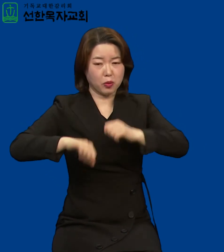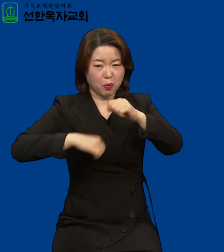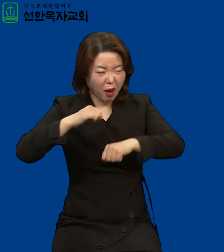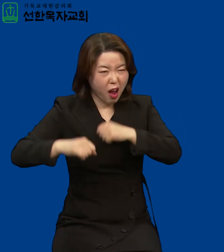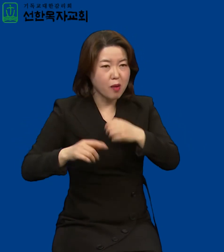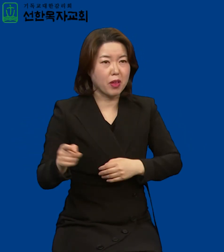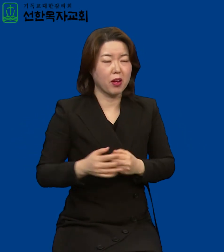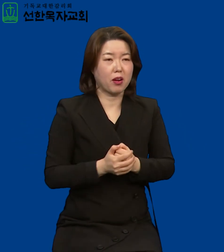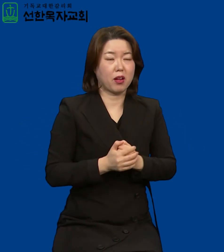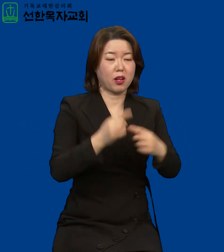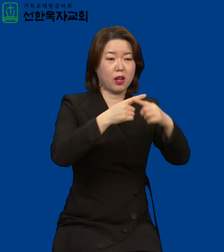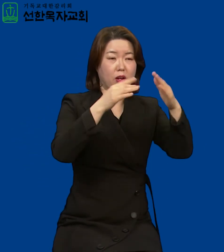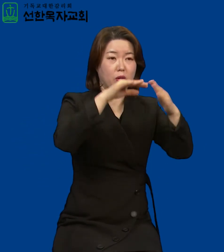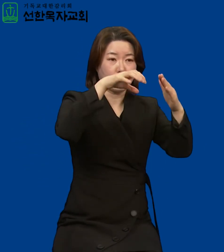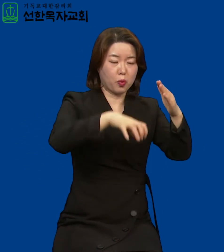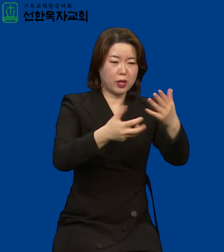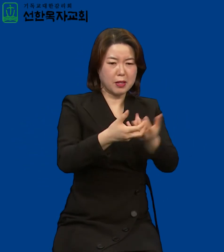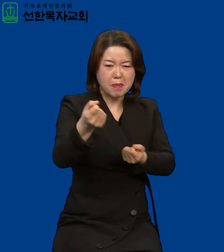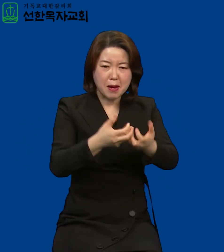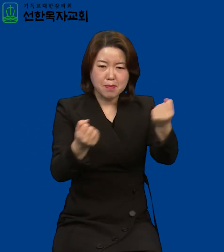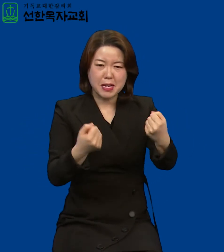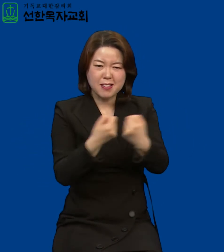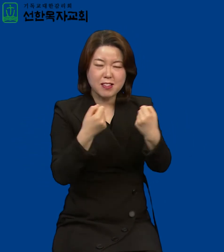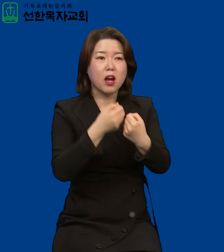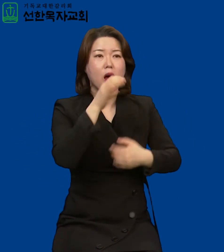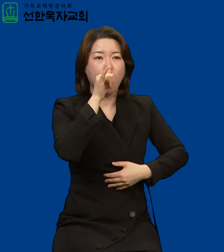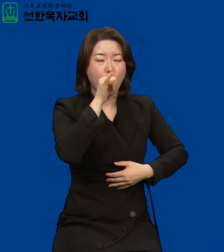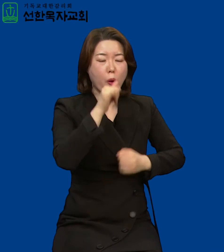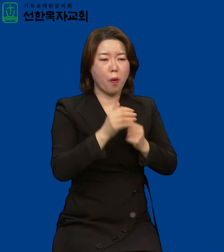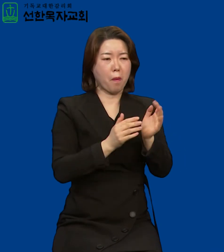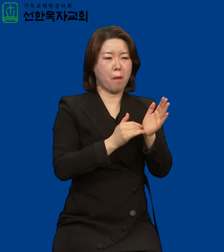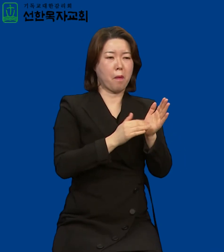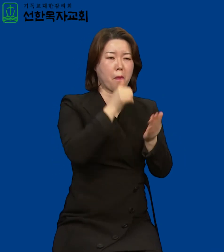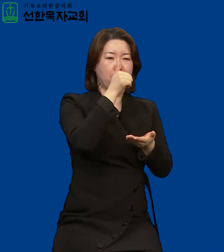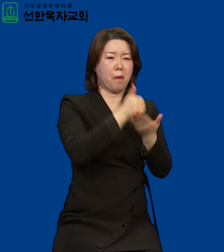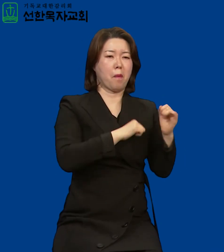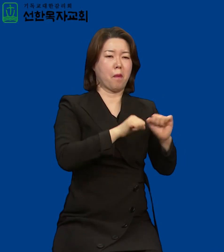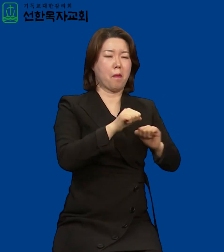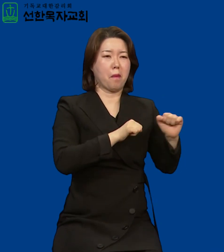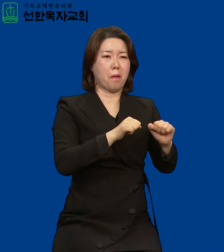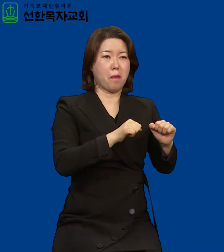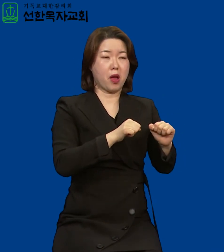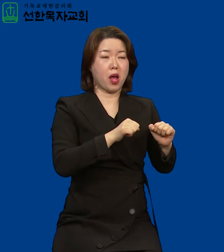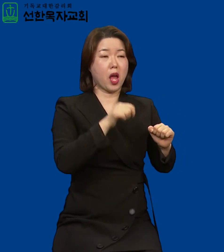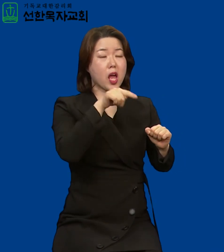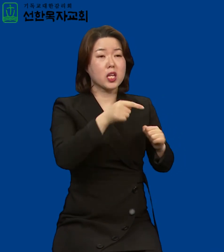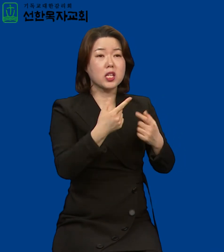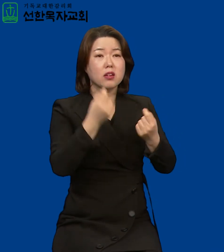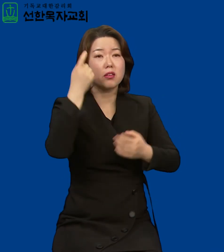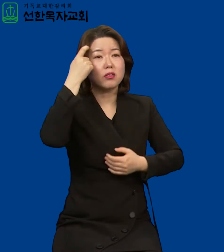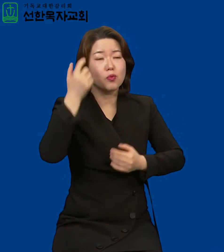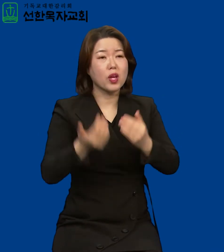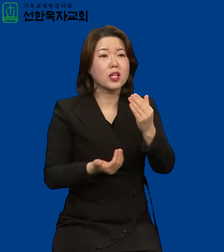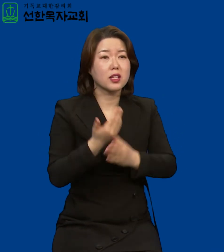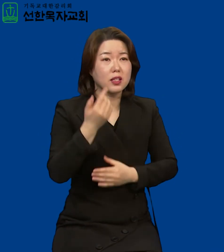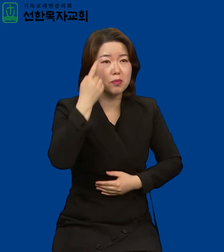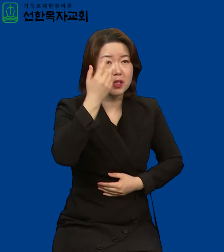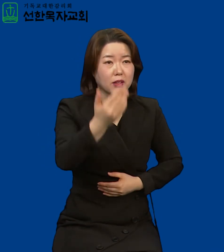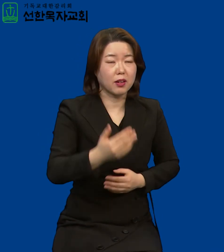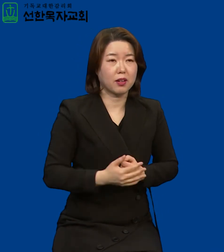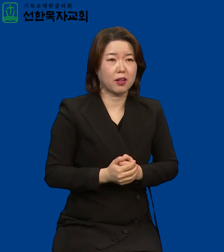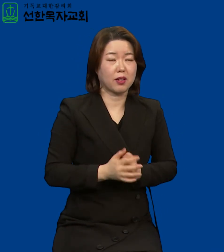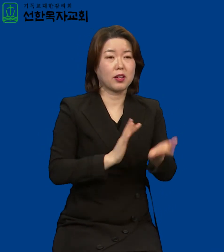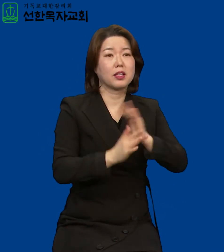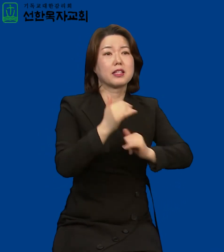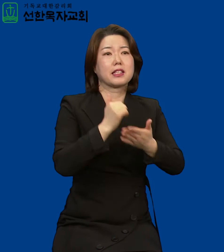교회 안에서 분열을 일으키고 은밀한 죄를 짓고, 이런 일이 왜 일어납니까? 예수님께서